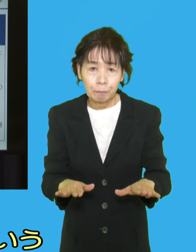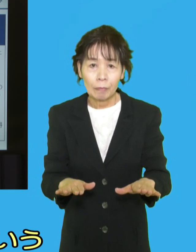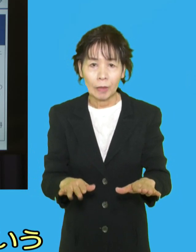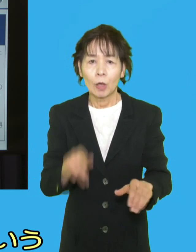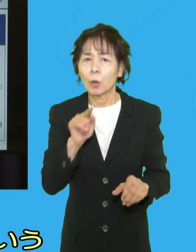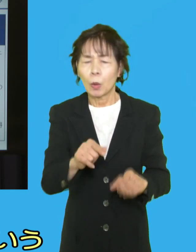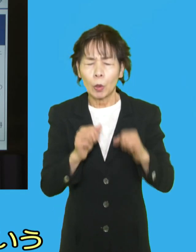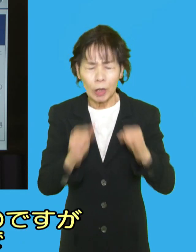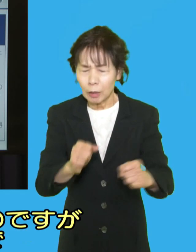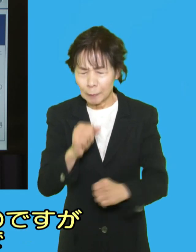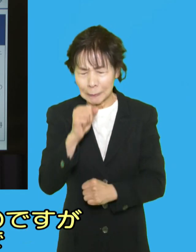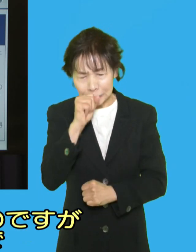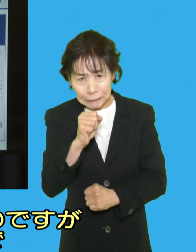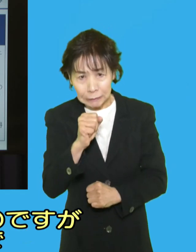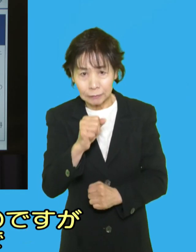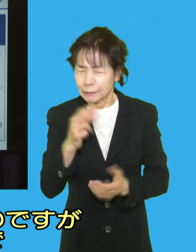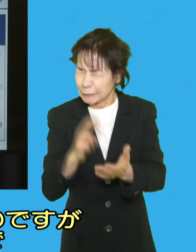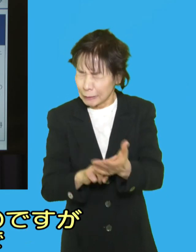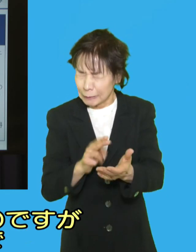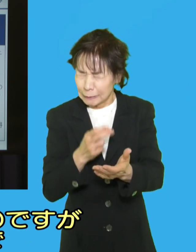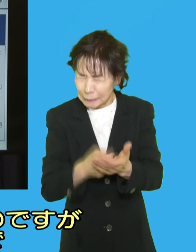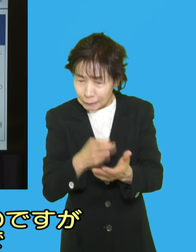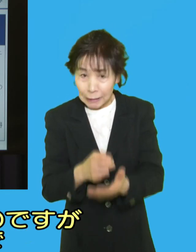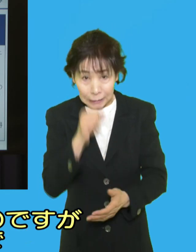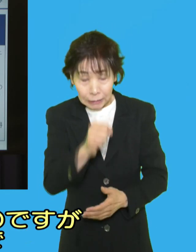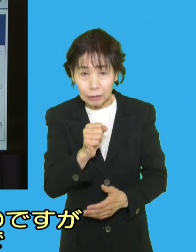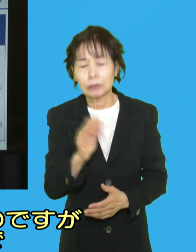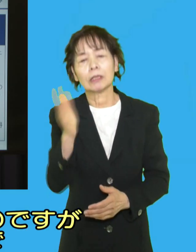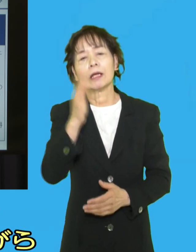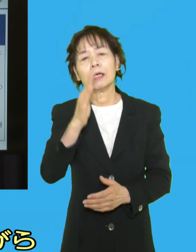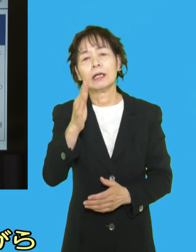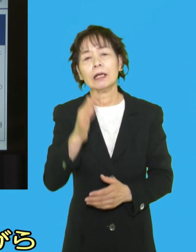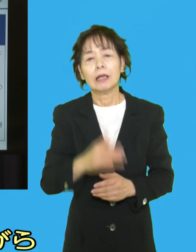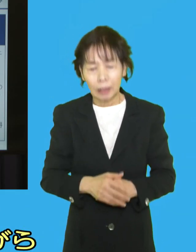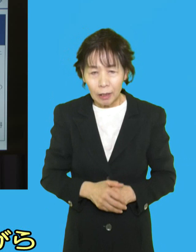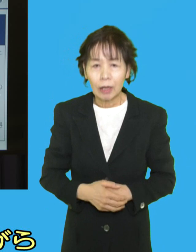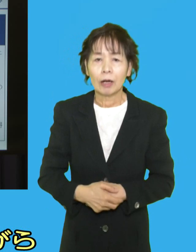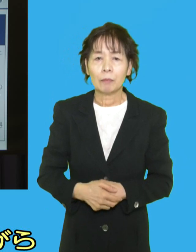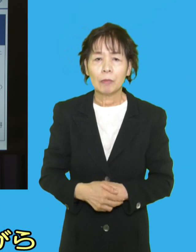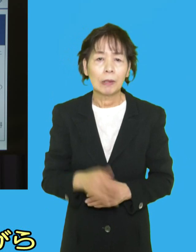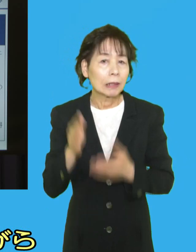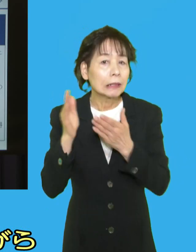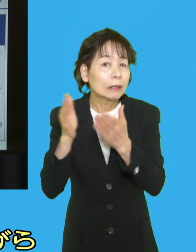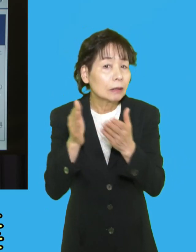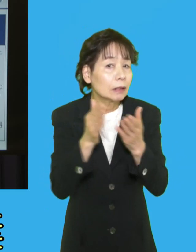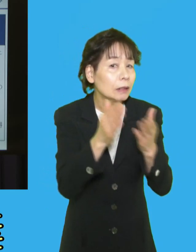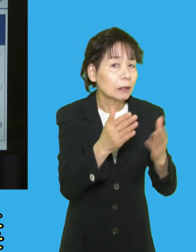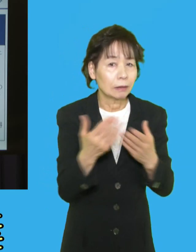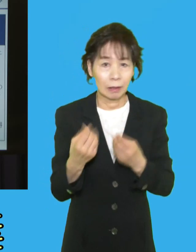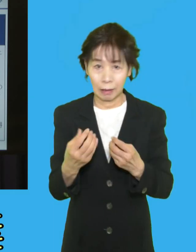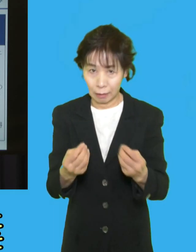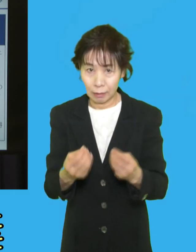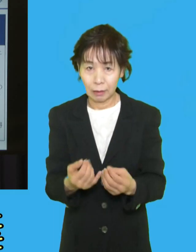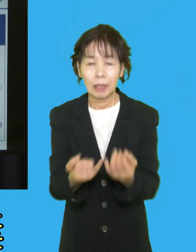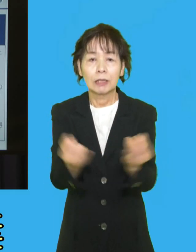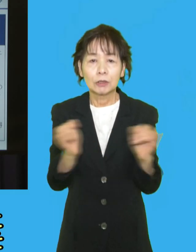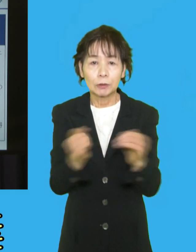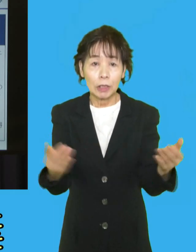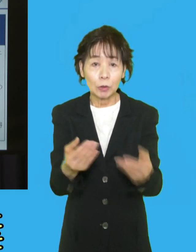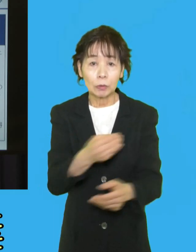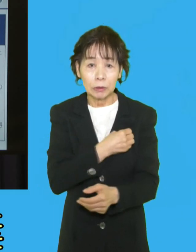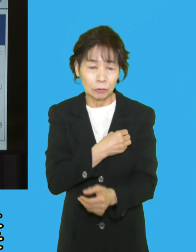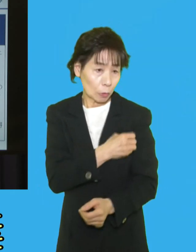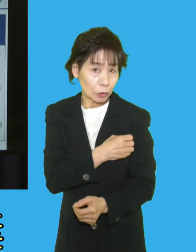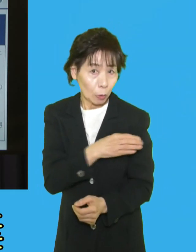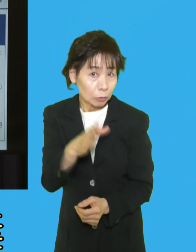これをやれば絶対いいという魔法の杖みたいなのがあったらいいんですが、まあ、そうではありませんので、まあ、ヒアリングもしながらですね、もうその女性職員の意